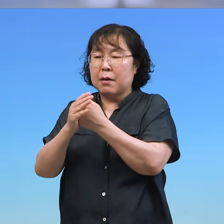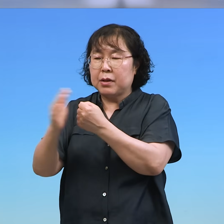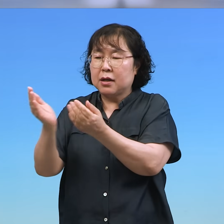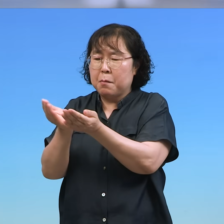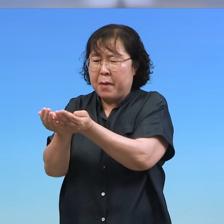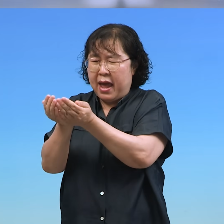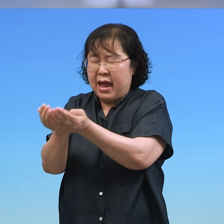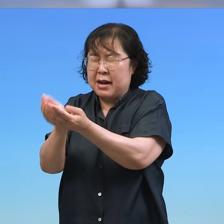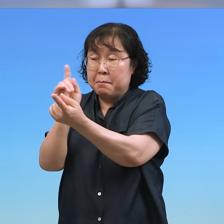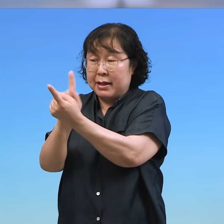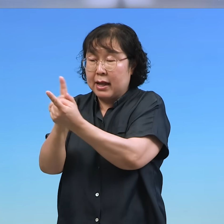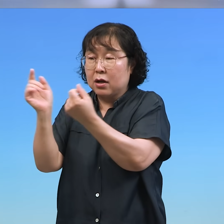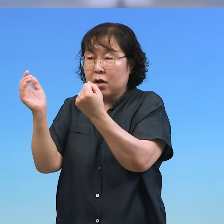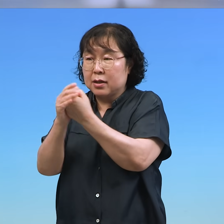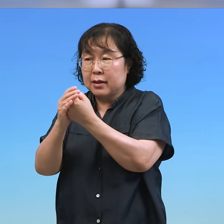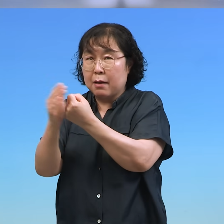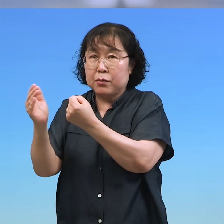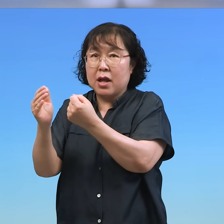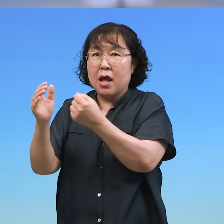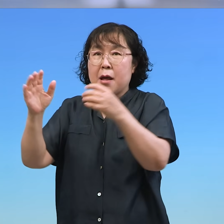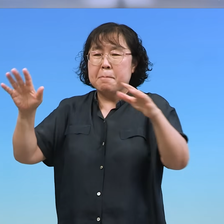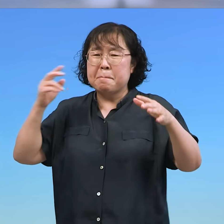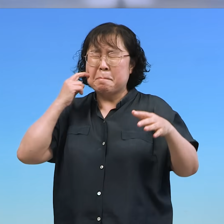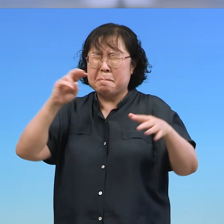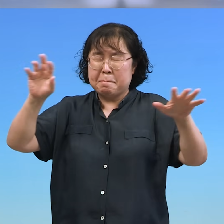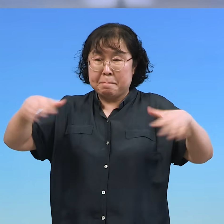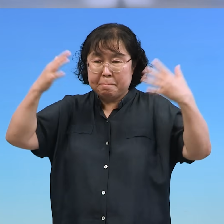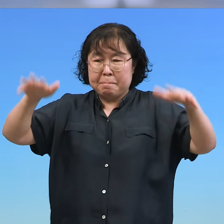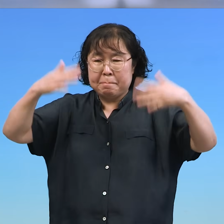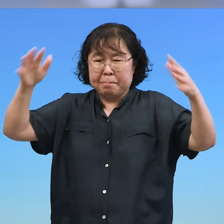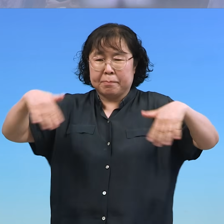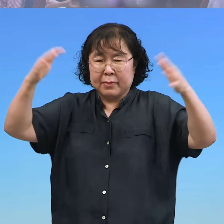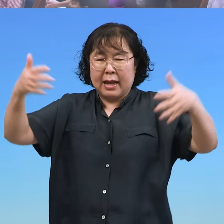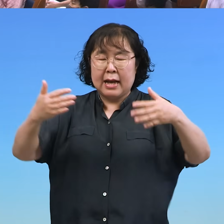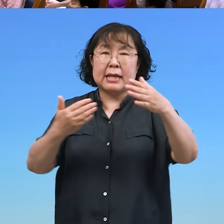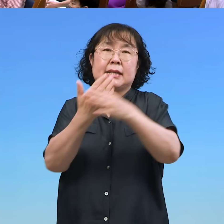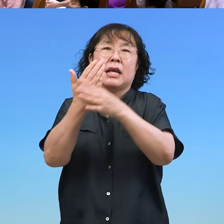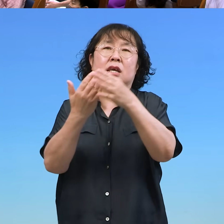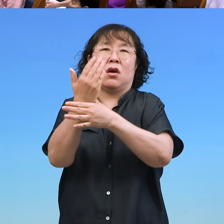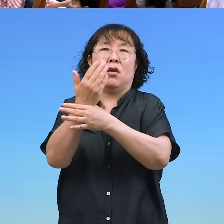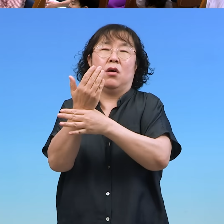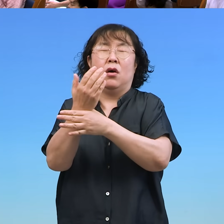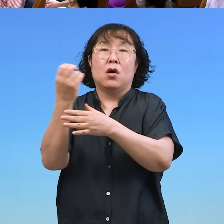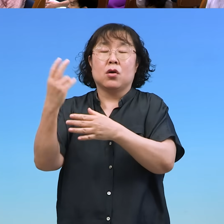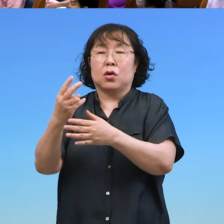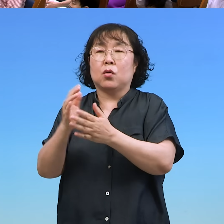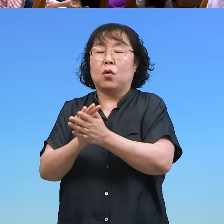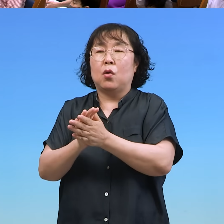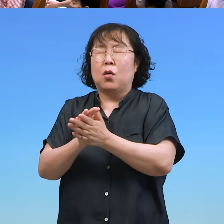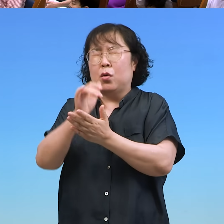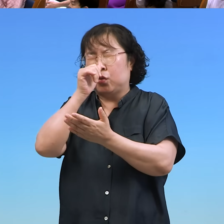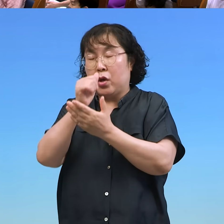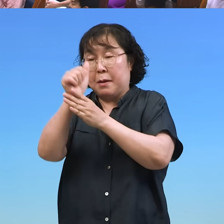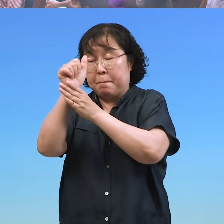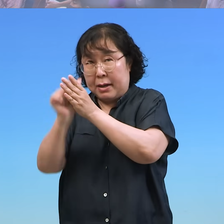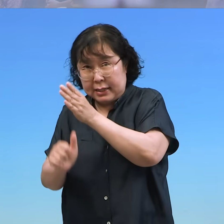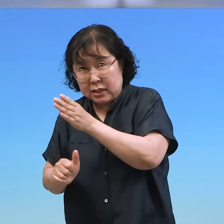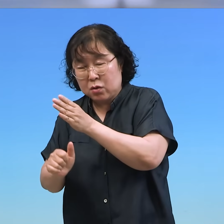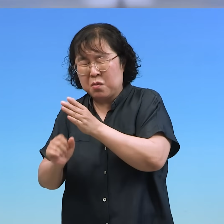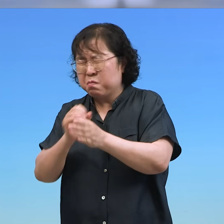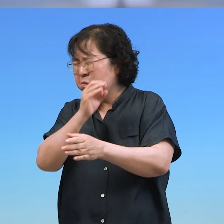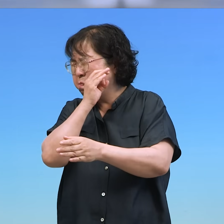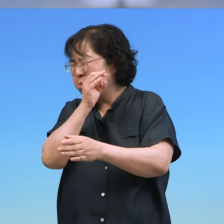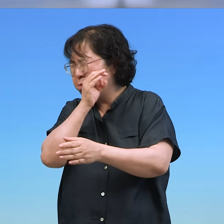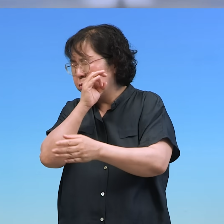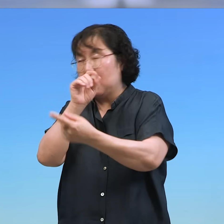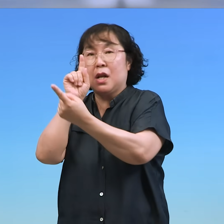심어주고요, 말로 다 할 수 없는 그런 좌절을 가져다 주는 배예요. 영안을 열고